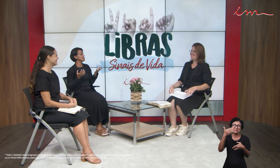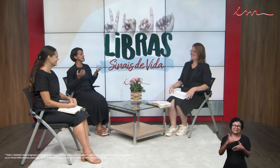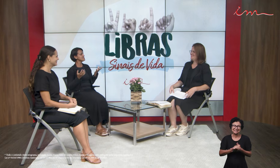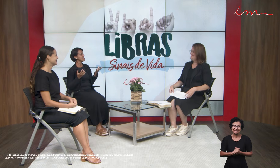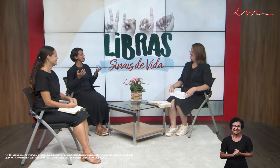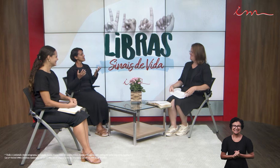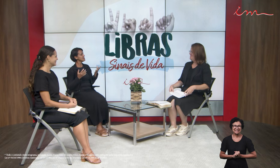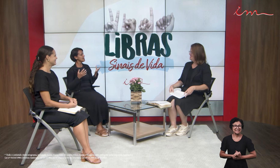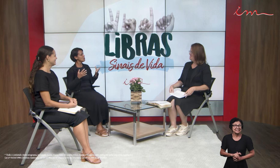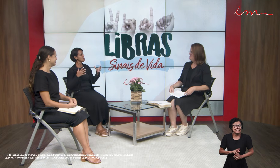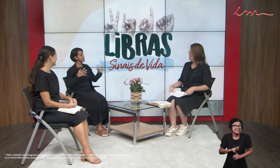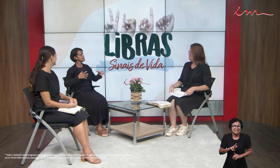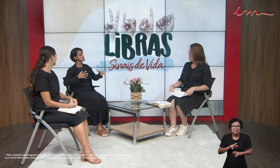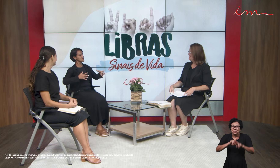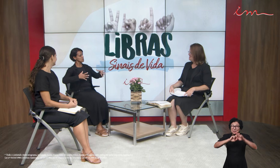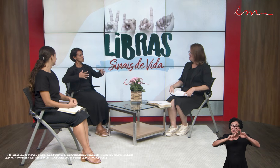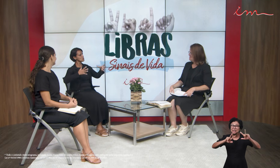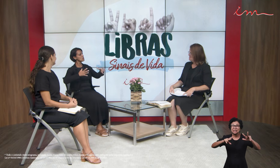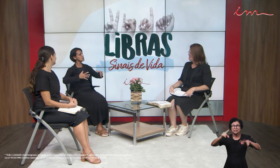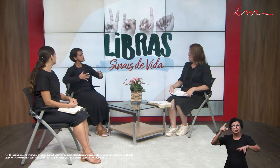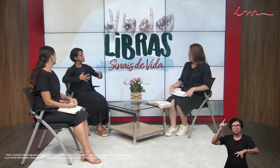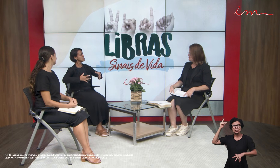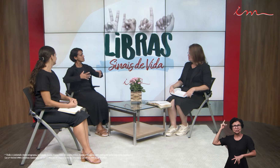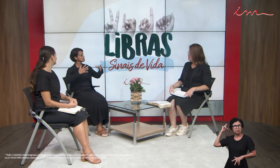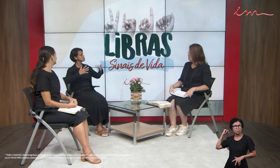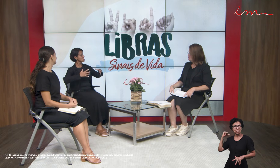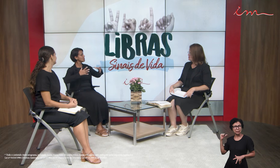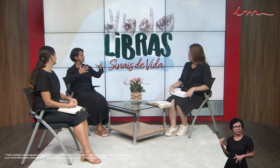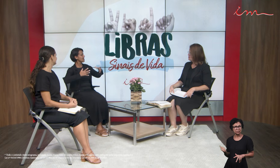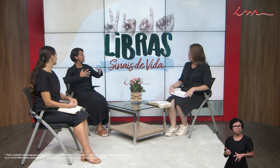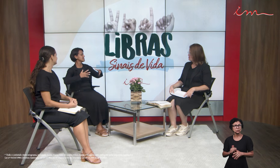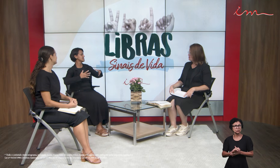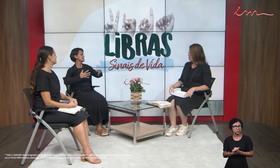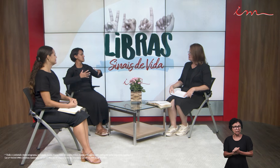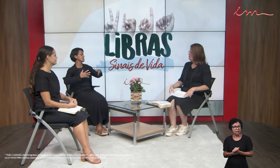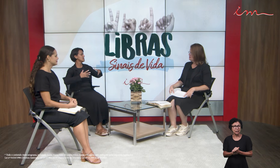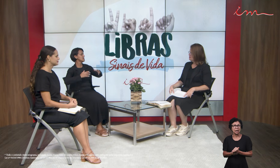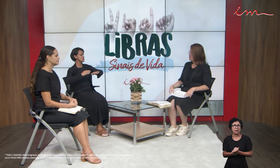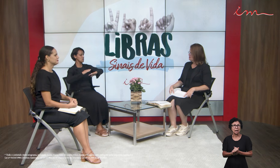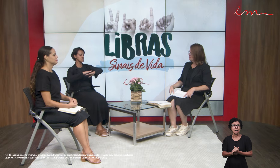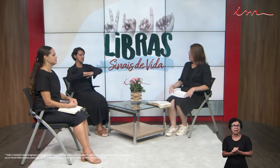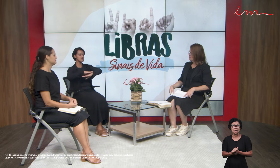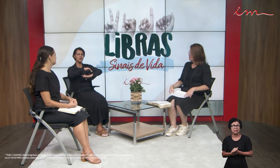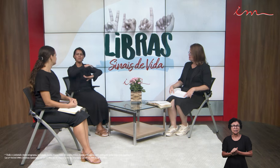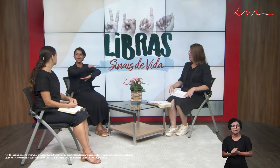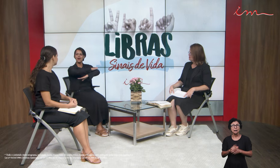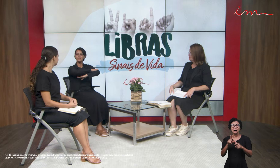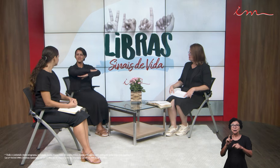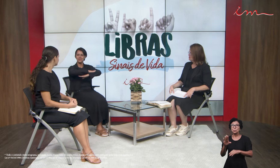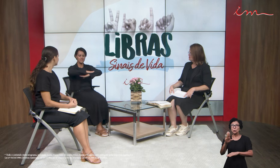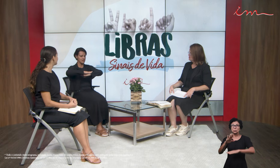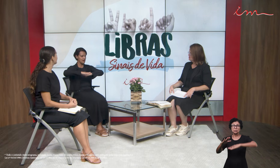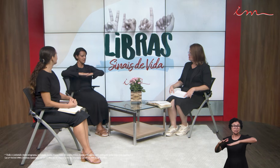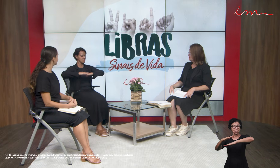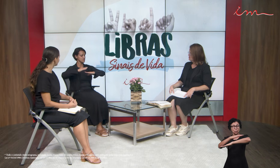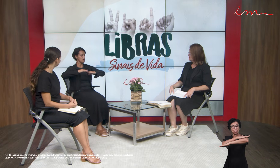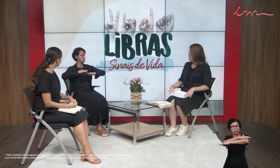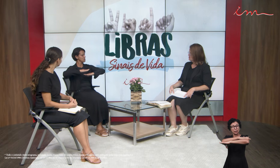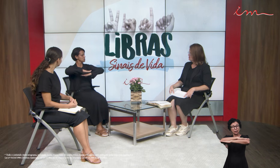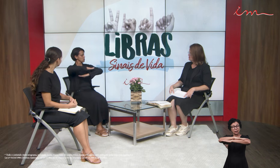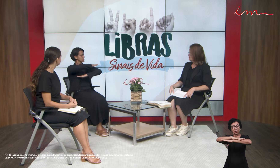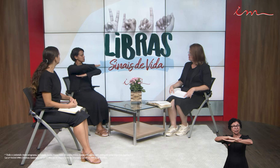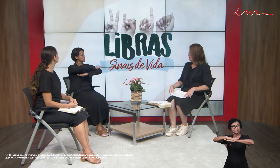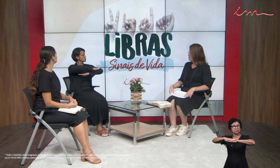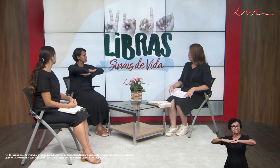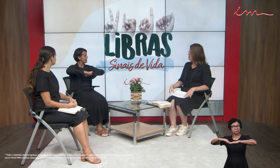Brasil. Mas era um muro onde tinha uma casa em cima. A gente pode até usar o braço, né, Natália? Não só a